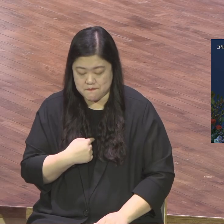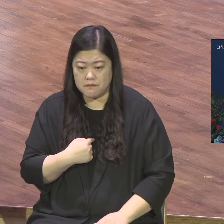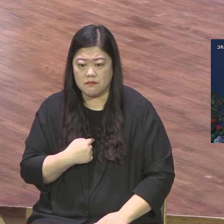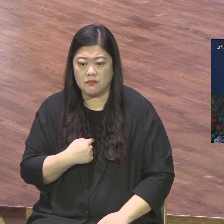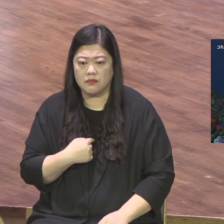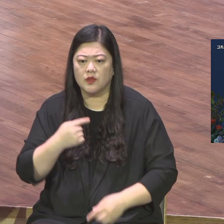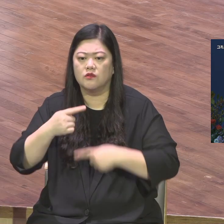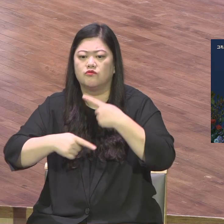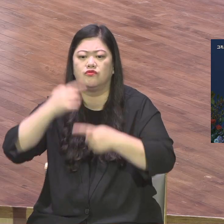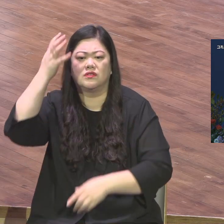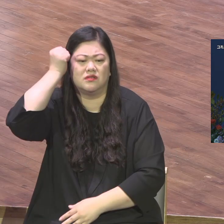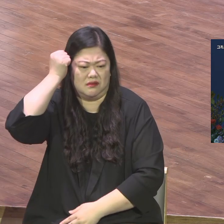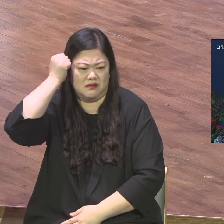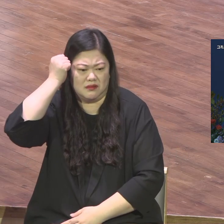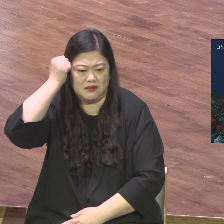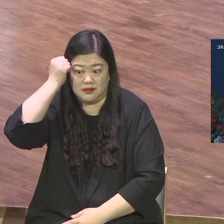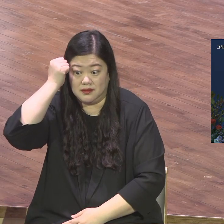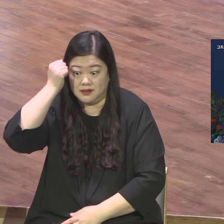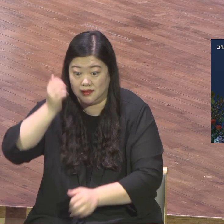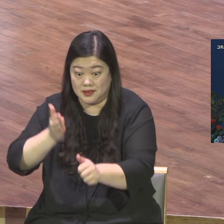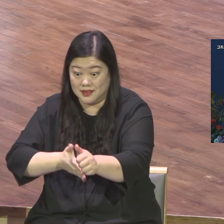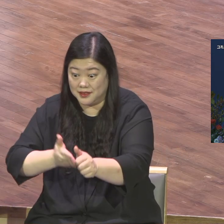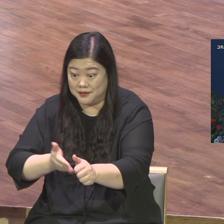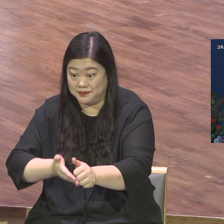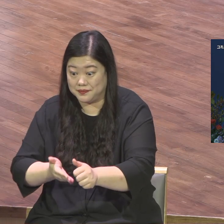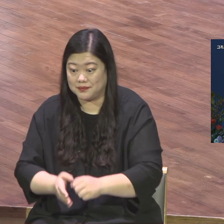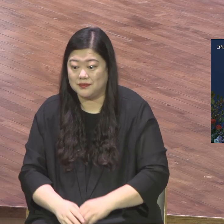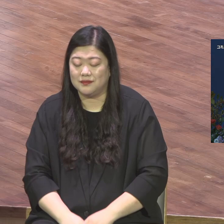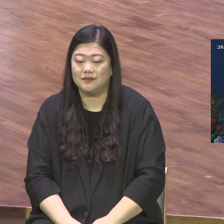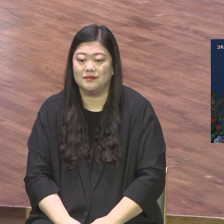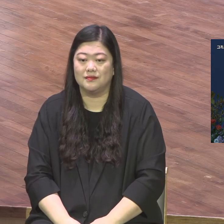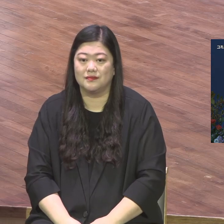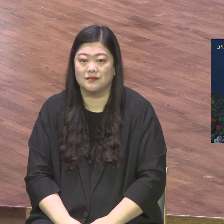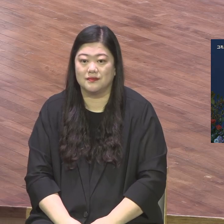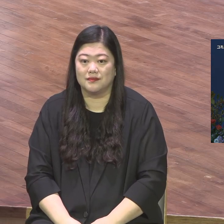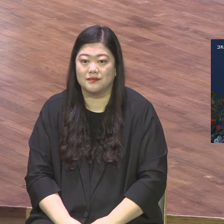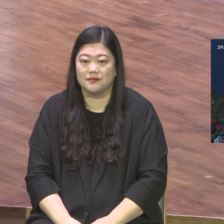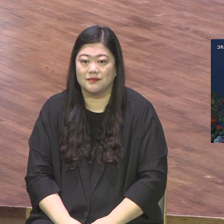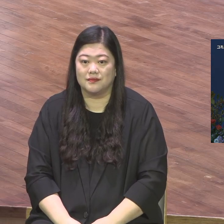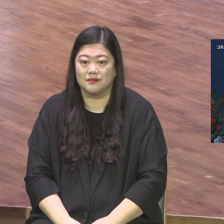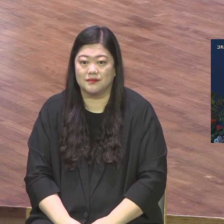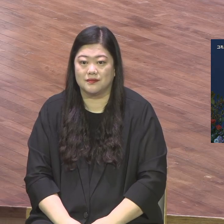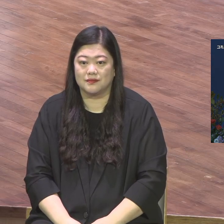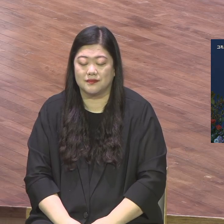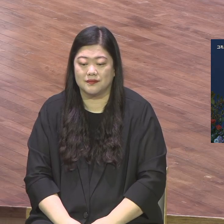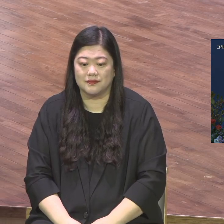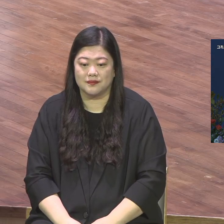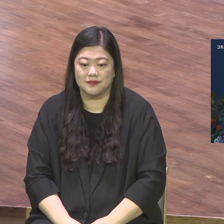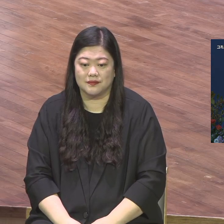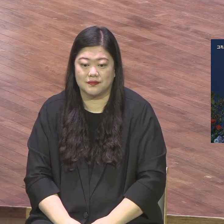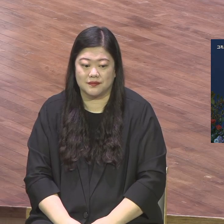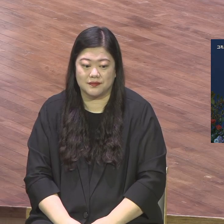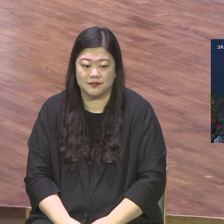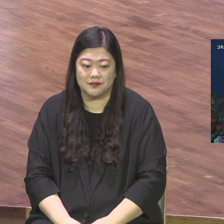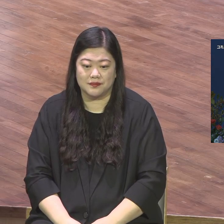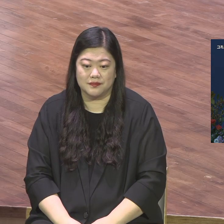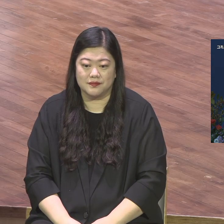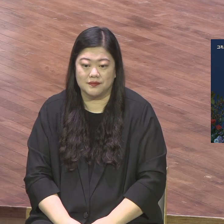우리 모두가 다 그렇잖아요. 사실 이 표현이 굉장히 놀라운 표현이에요.